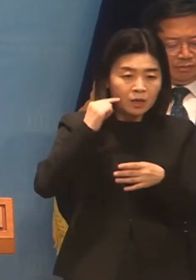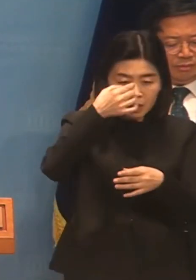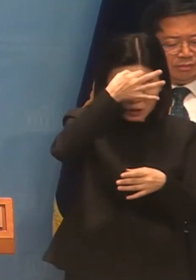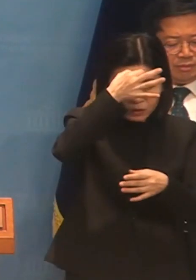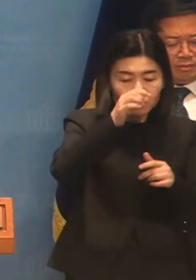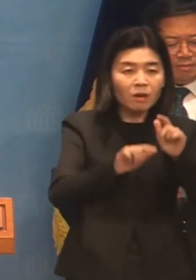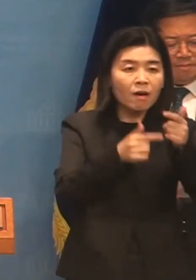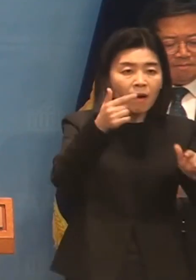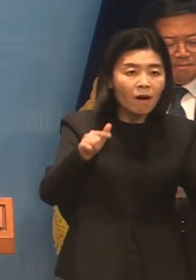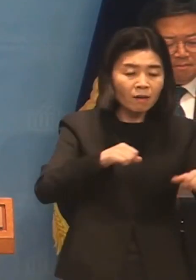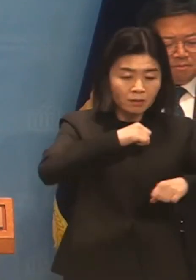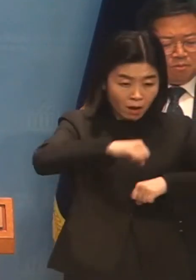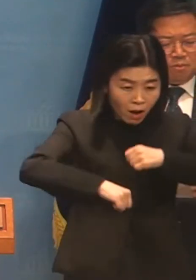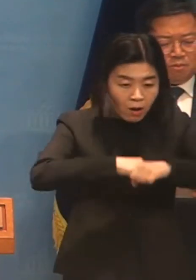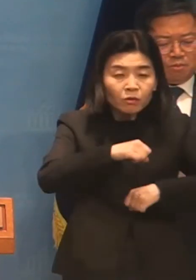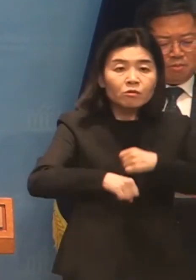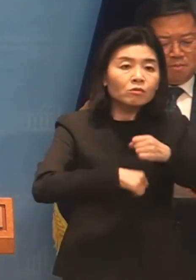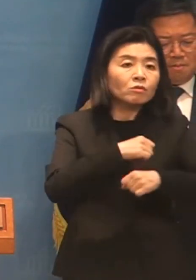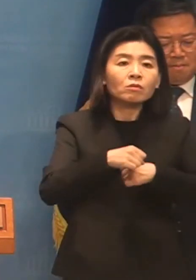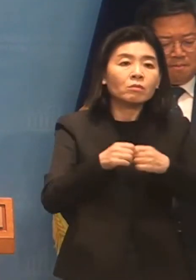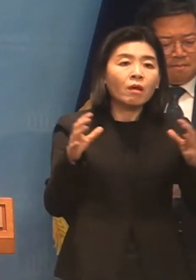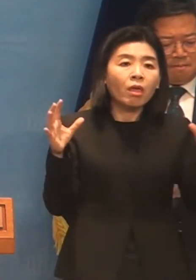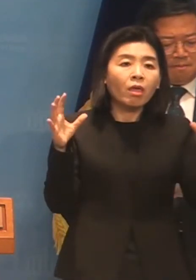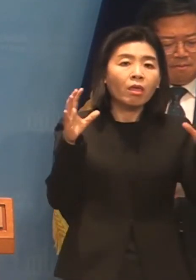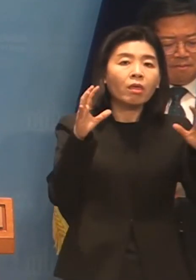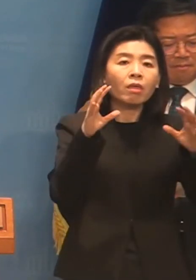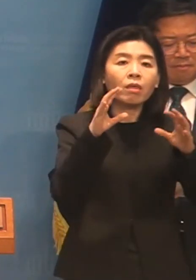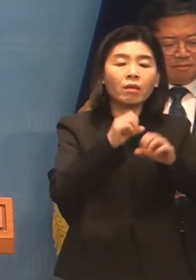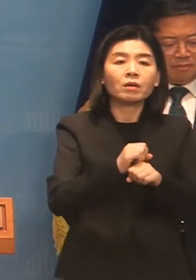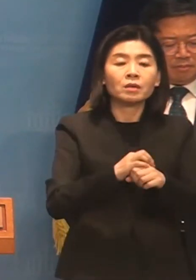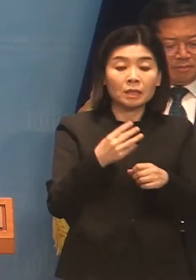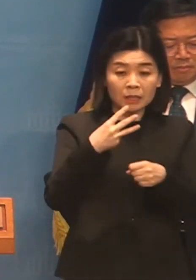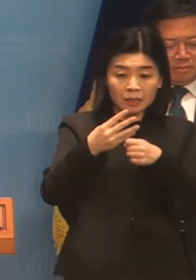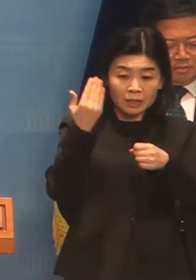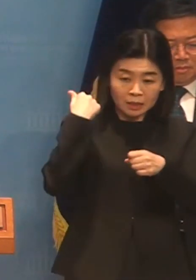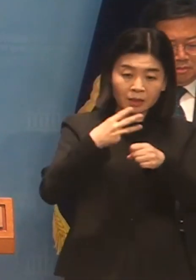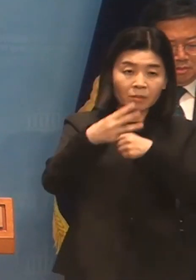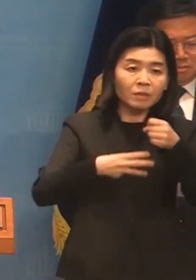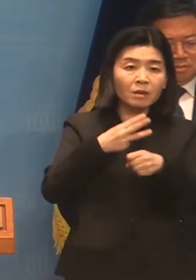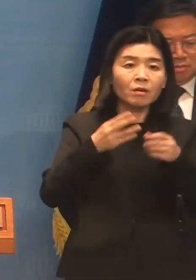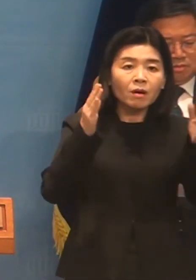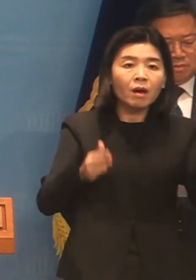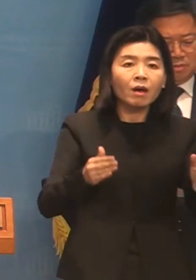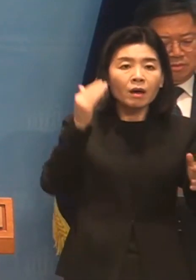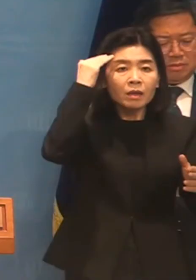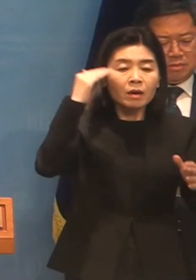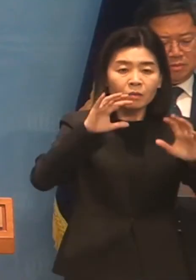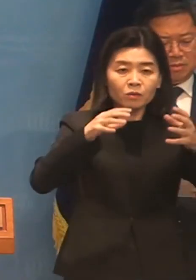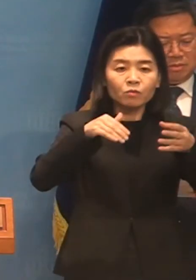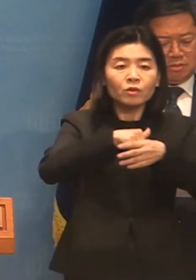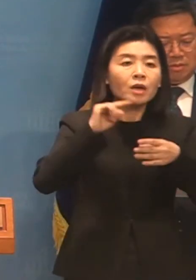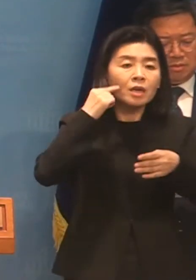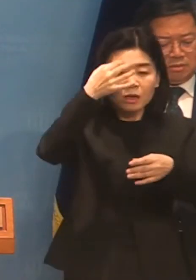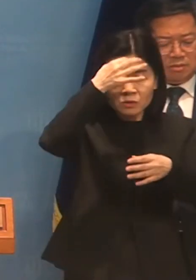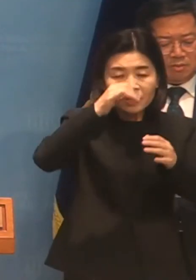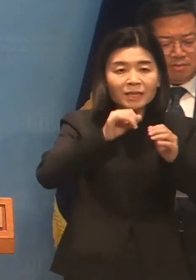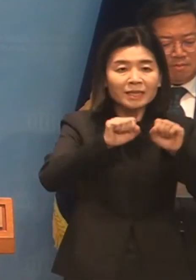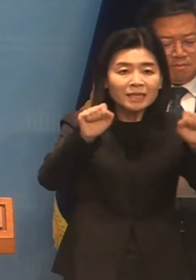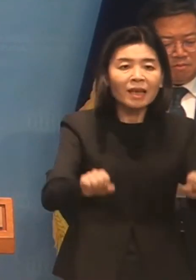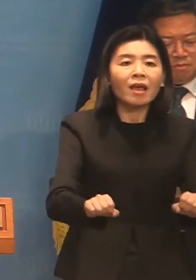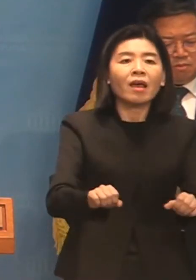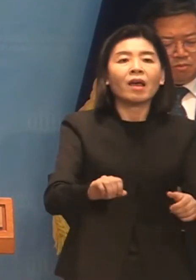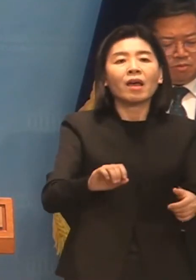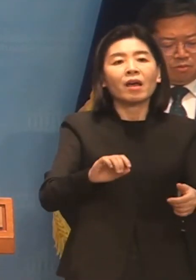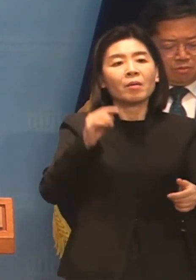다양성과 자율성은 점점 설 자리를 잃어갔다. 지난 3년은 대한민국 문화예술 시스템이 정면으로